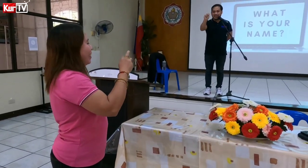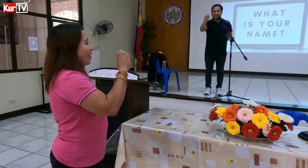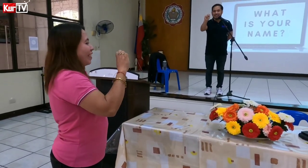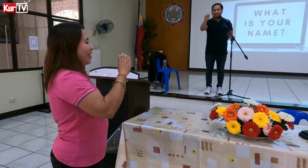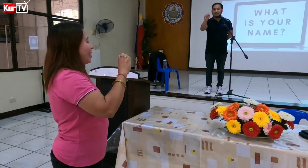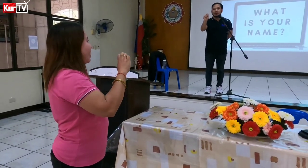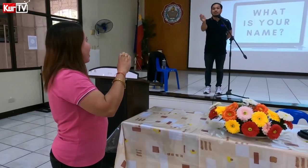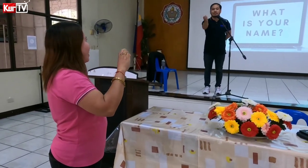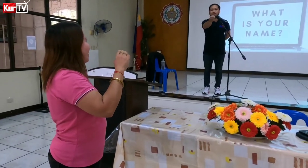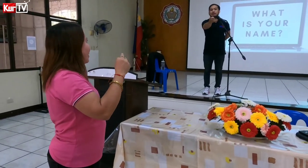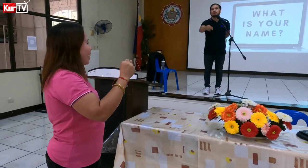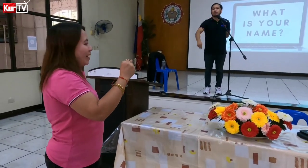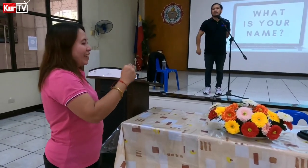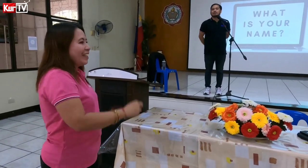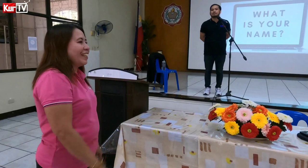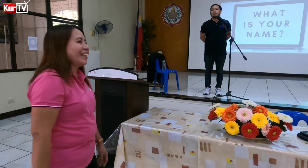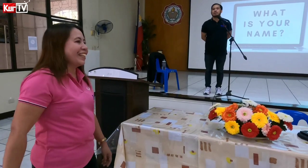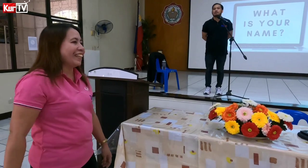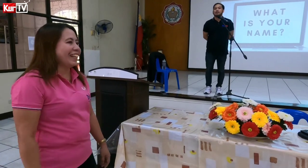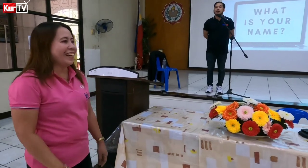K-A-R-E-N. Sabihin niyo po ulit, ma'am.